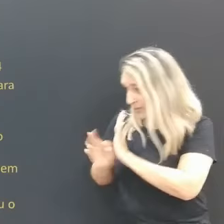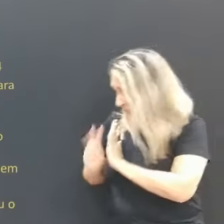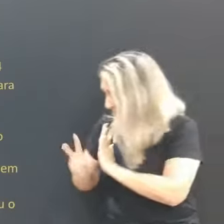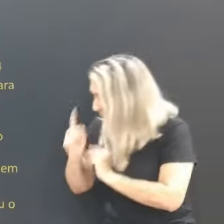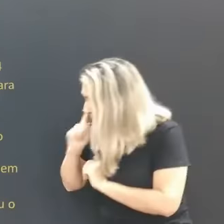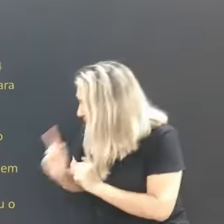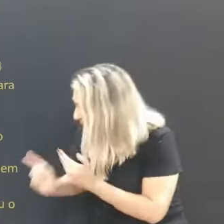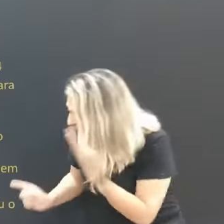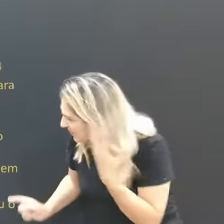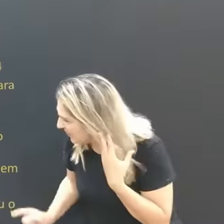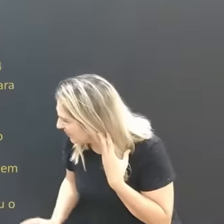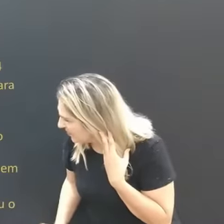valor nenhum.